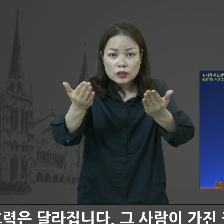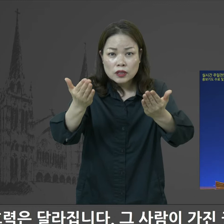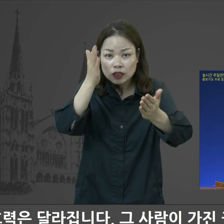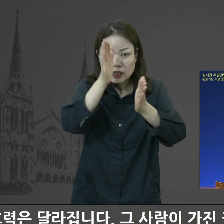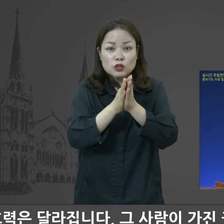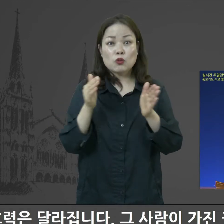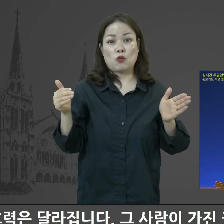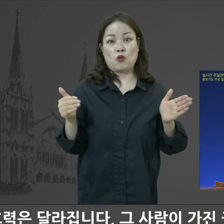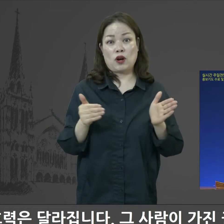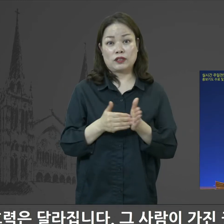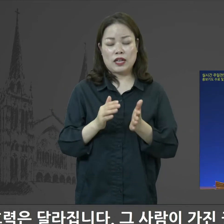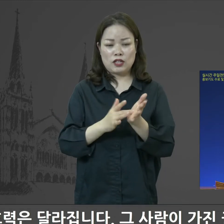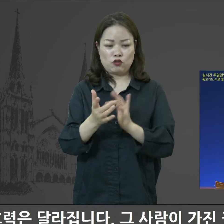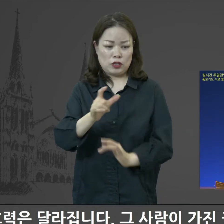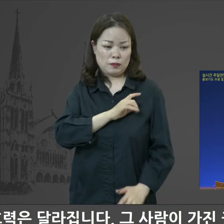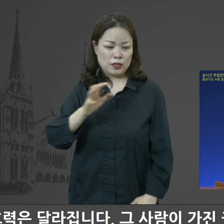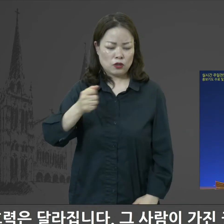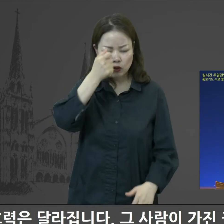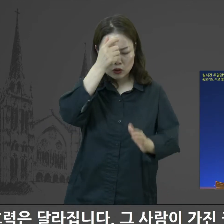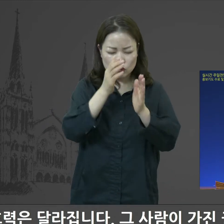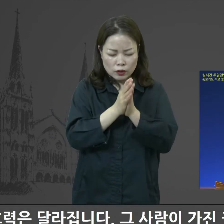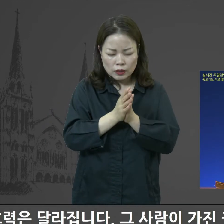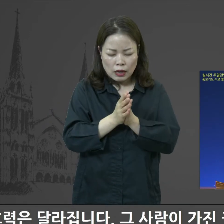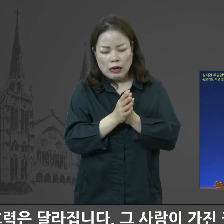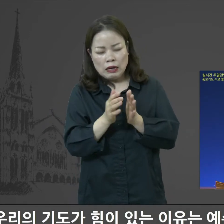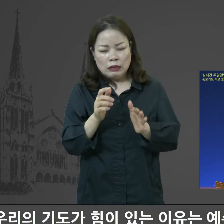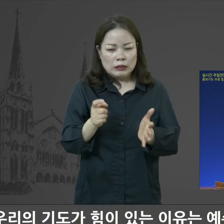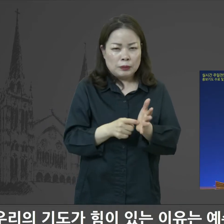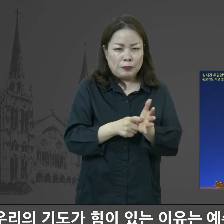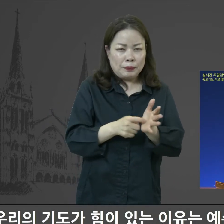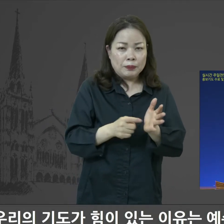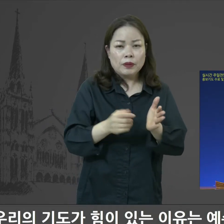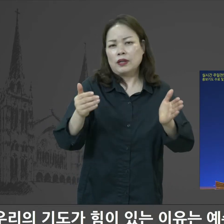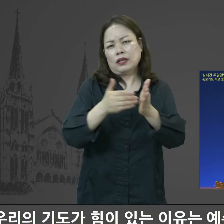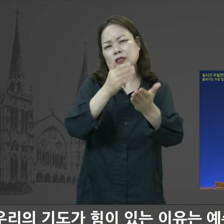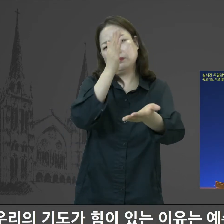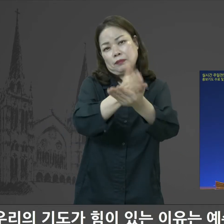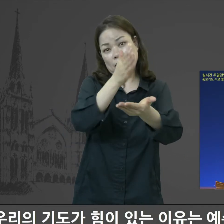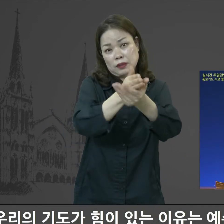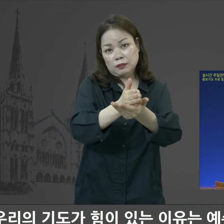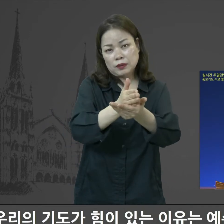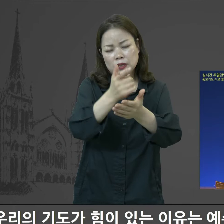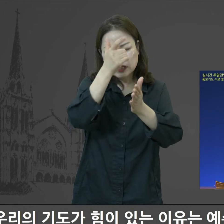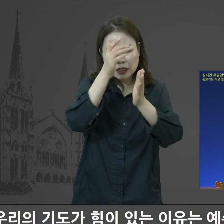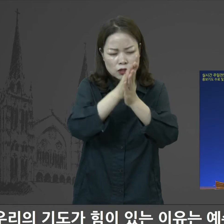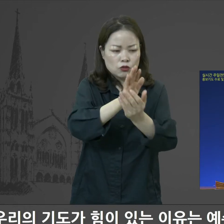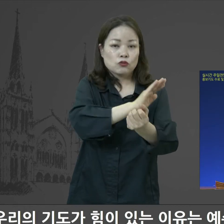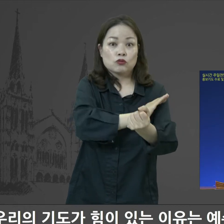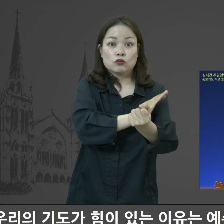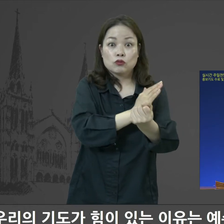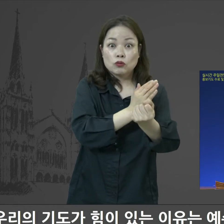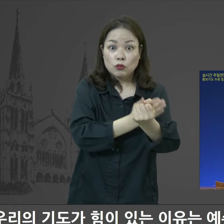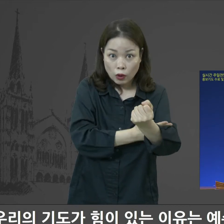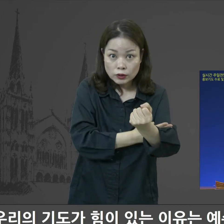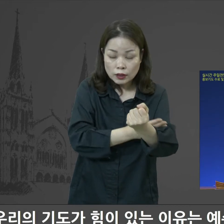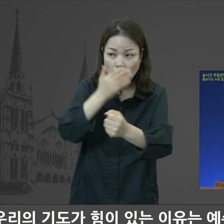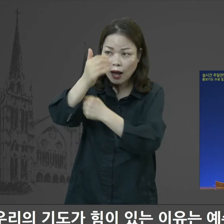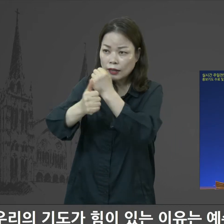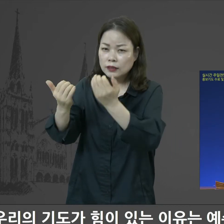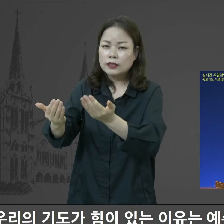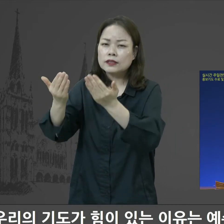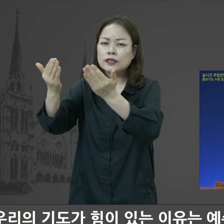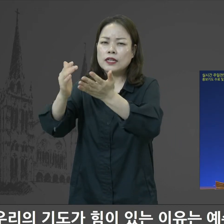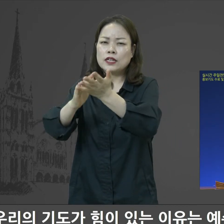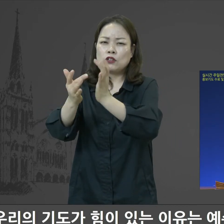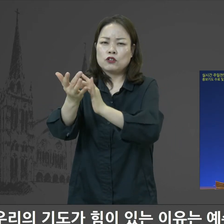마무리할 때 예수님의 이름으로 기도합나이다 허겁지겁 기도를 마치기 위해서 하지 마시기 바랍니다. 이 기도는 권세입니다. 하나님 앞에 올려지는